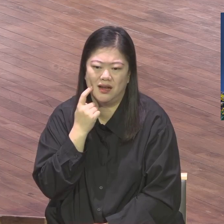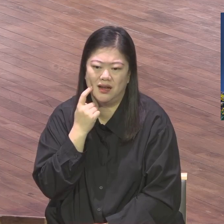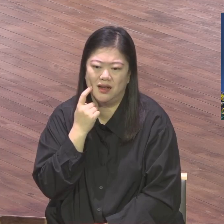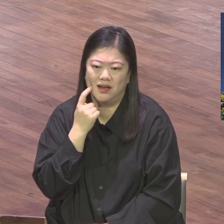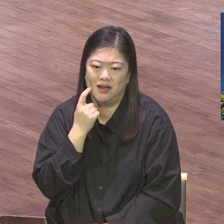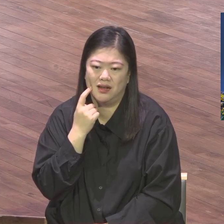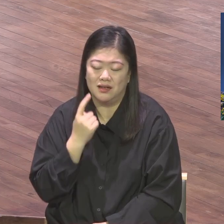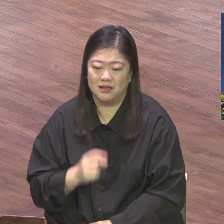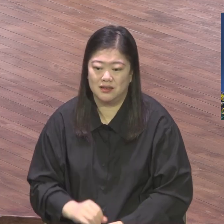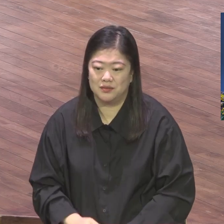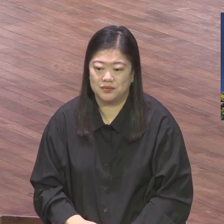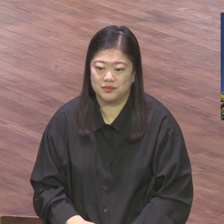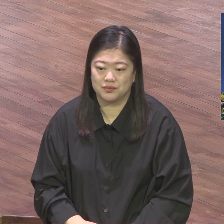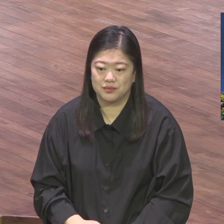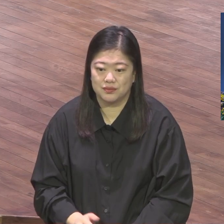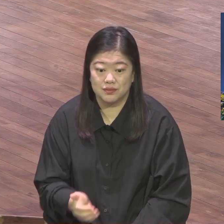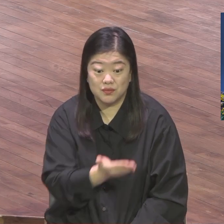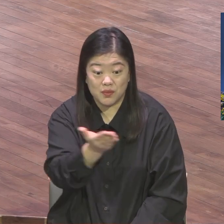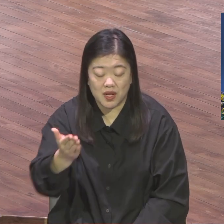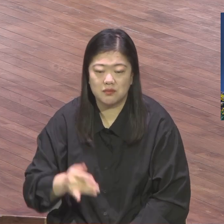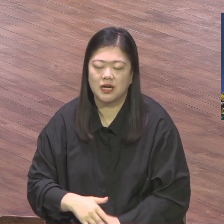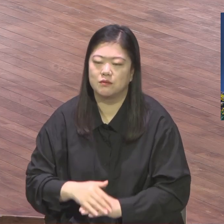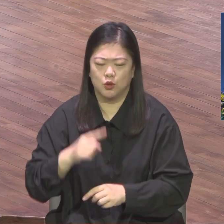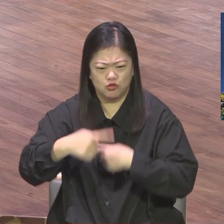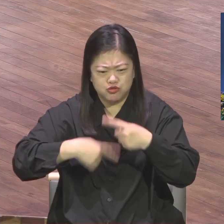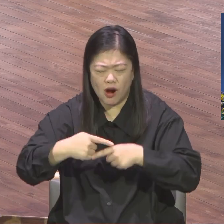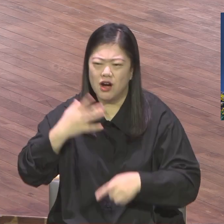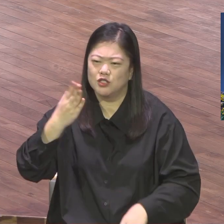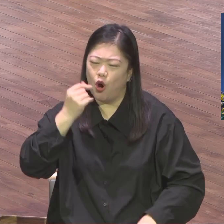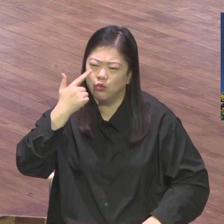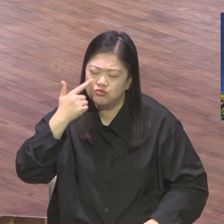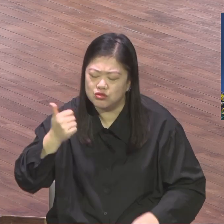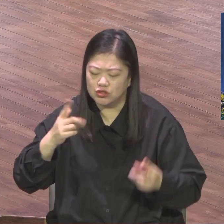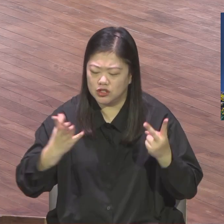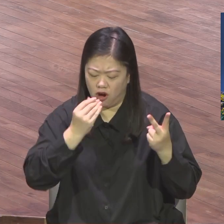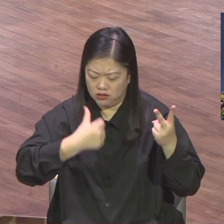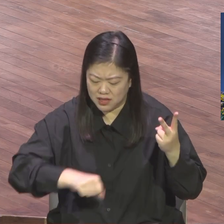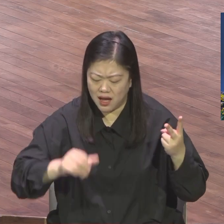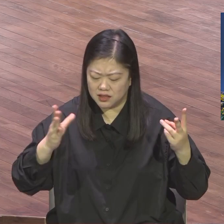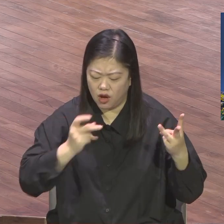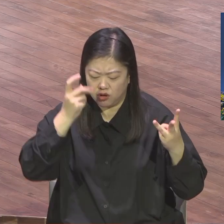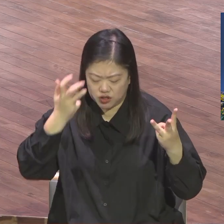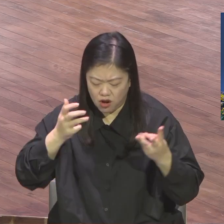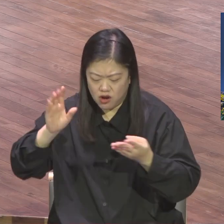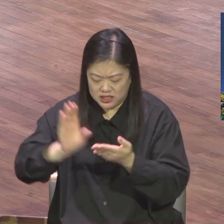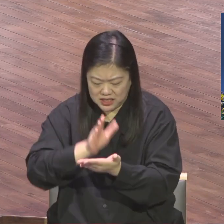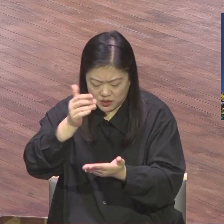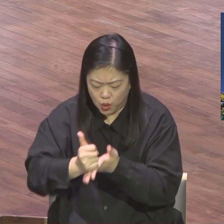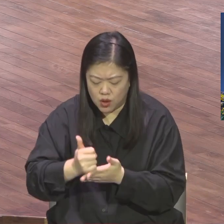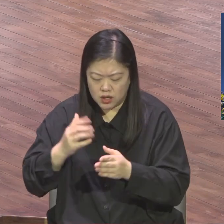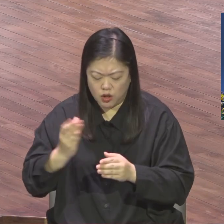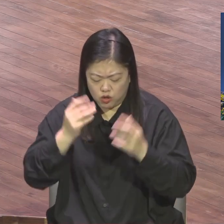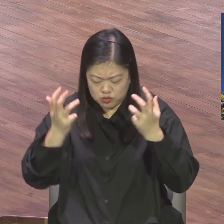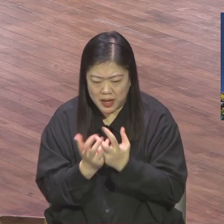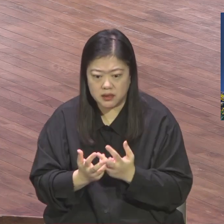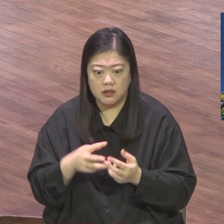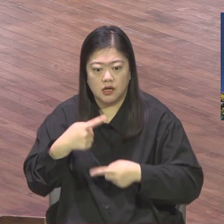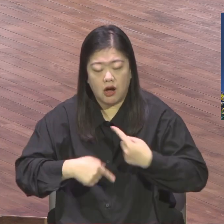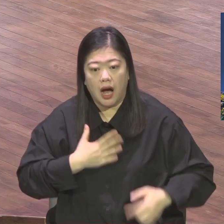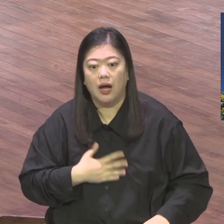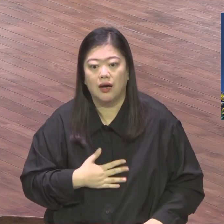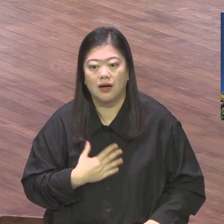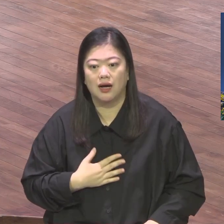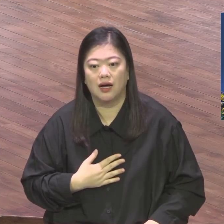알지요? 성부, 성자, 성령, 뭐 교회 한 30년, 40년 다 모태로 다녔는데 왜 모르겠습니까? 다 알